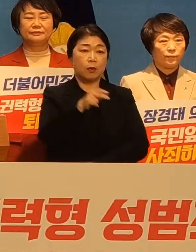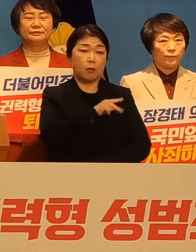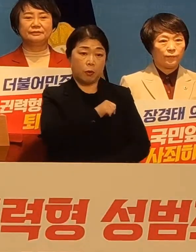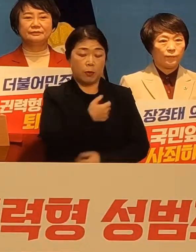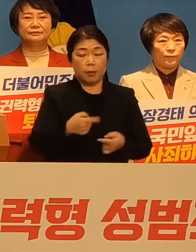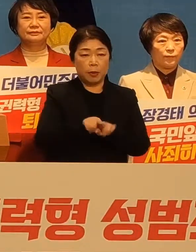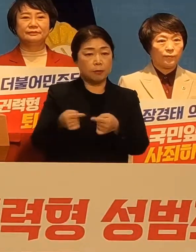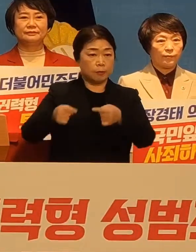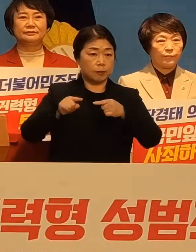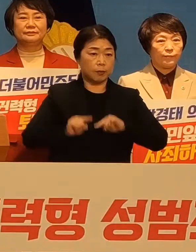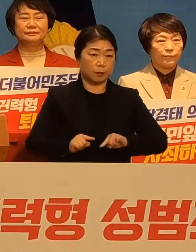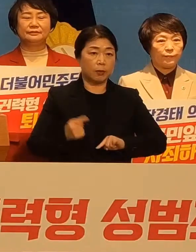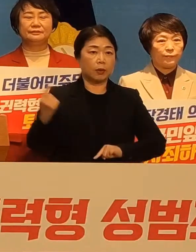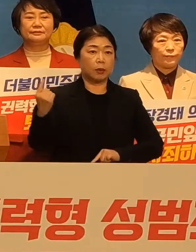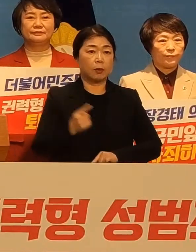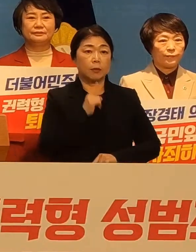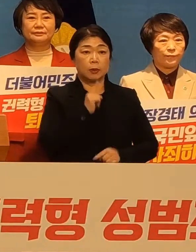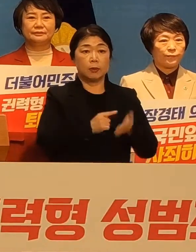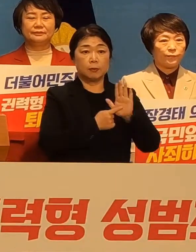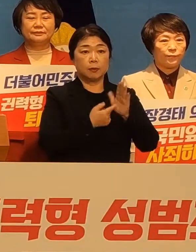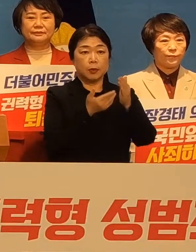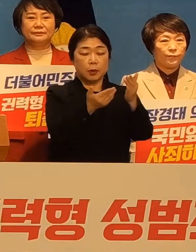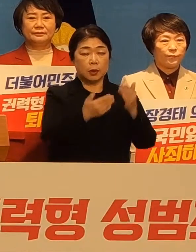여성기초의원님들이 대표로 이 자리에 함께 하셨습니다.